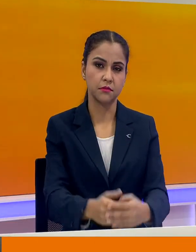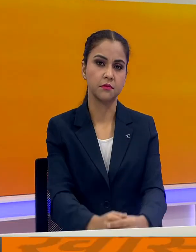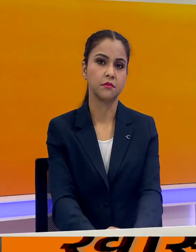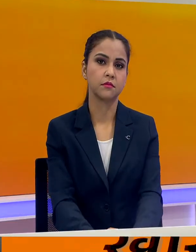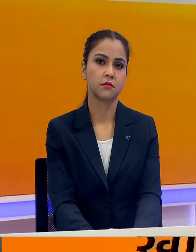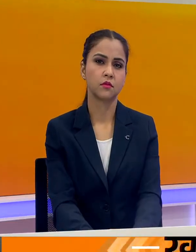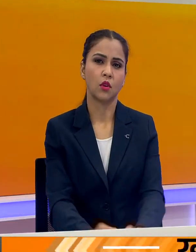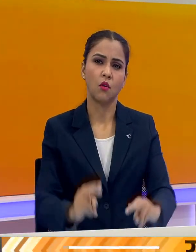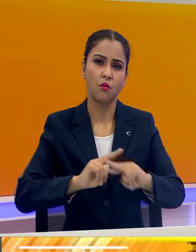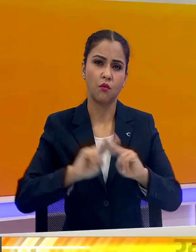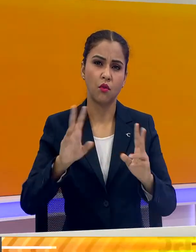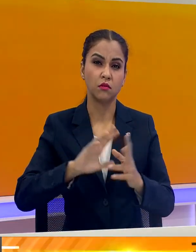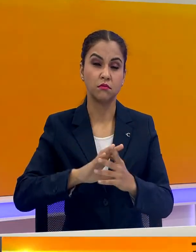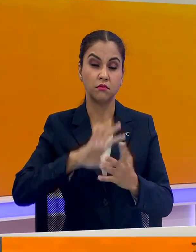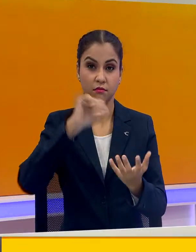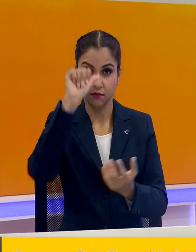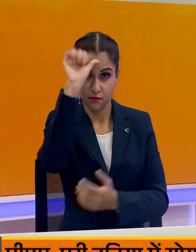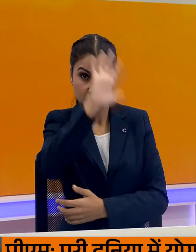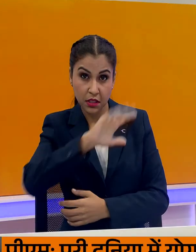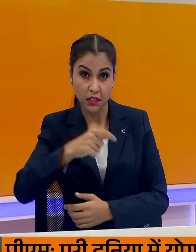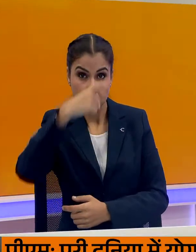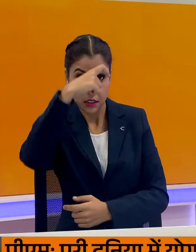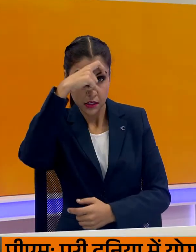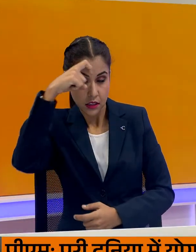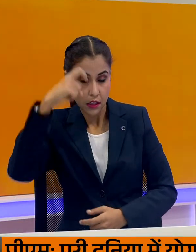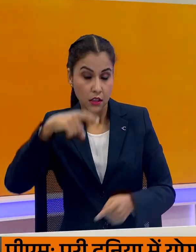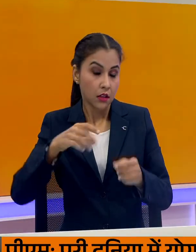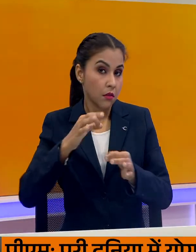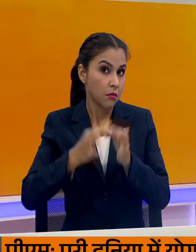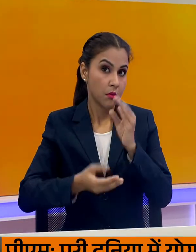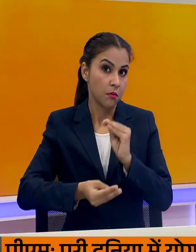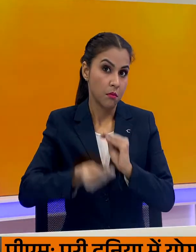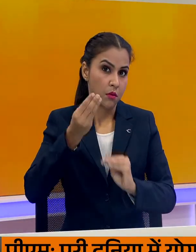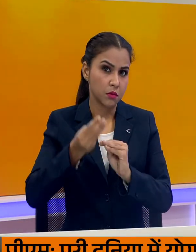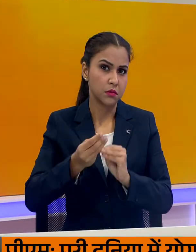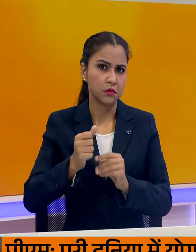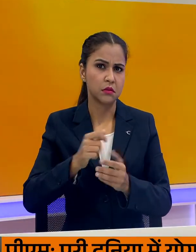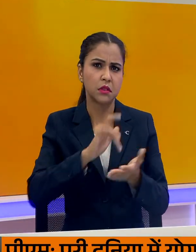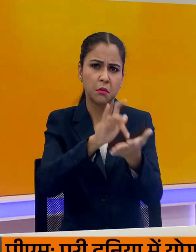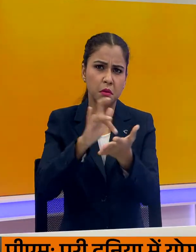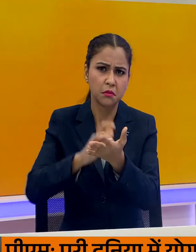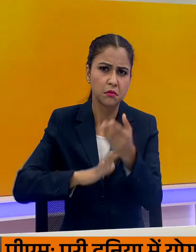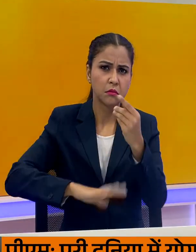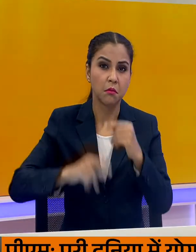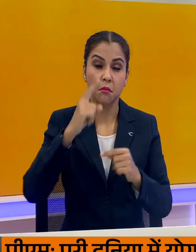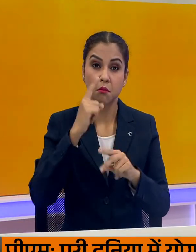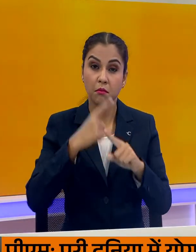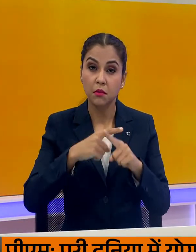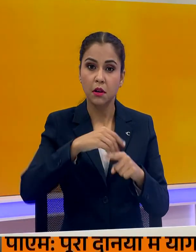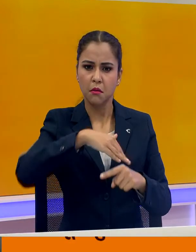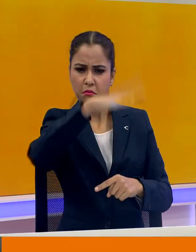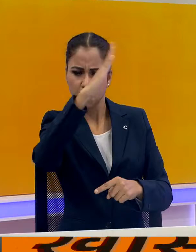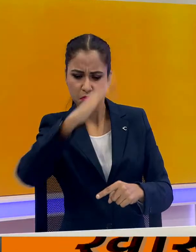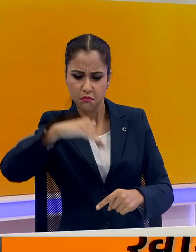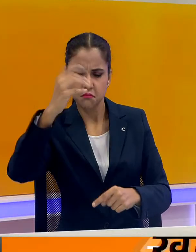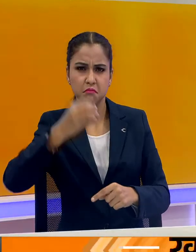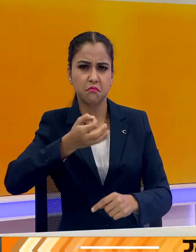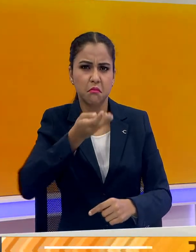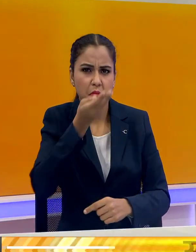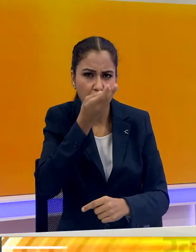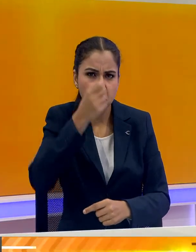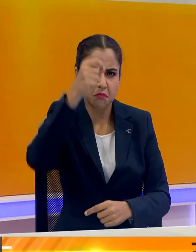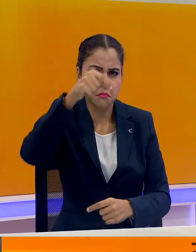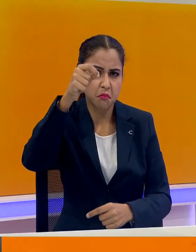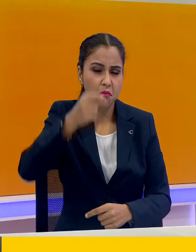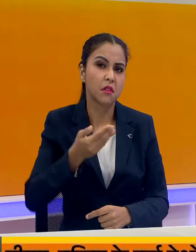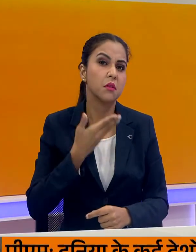और पूरा देश गर्मी की मार झेलने को मजबूर है। गर्मी के कारण मैदानी ही नहीं बल्कि पहाड़ी क्षेत्र भी बूंद बूंद पानी के लिए तरस रहे